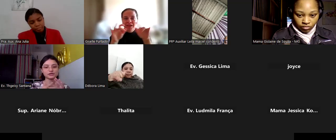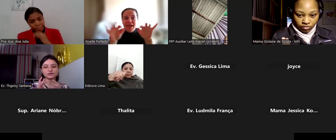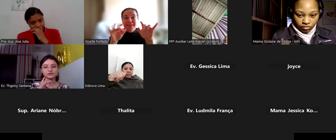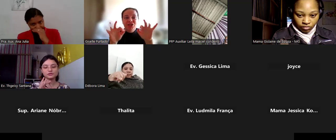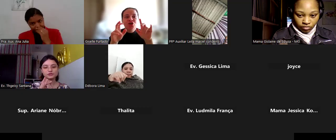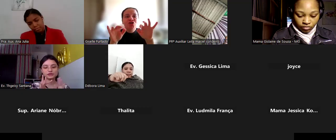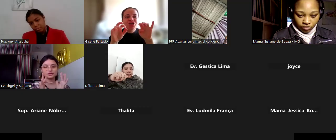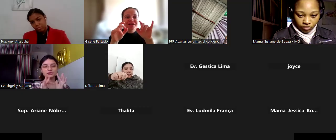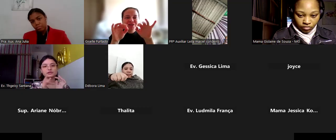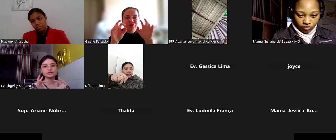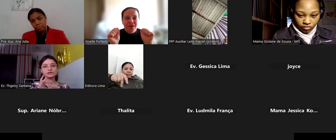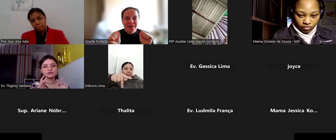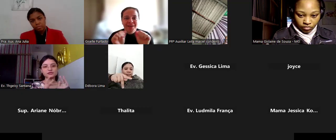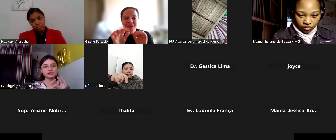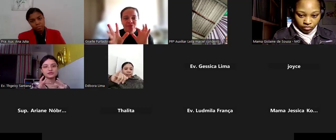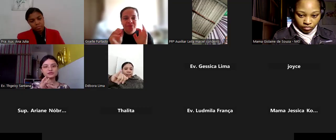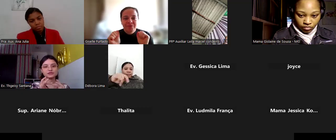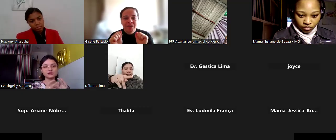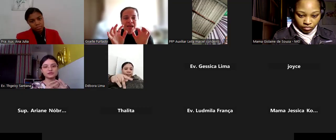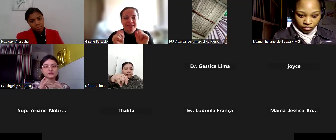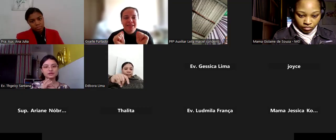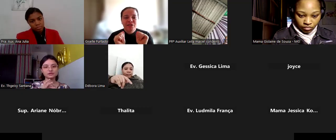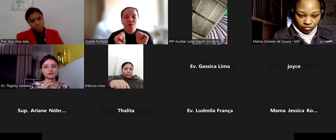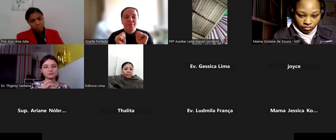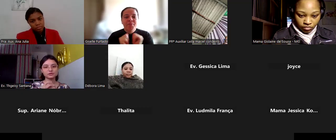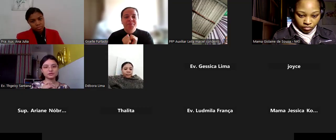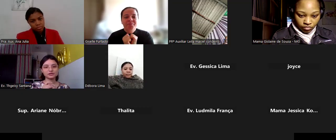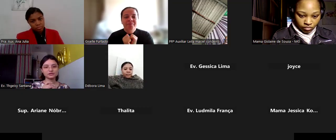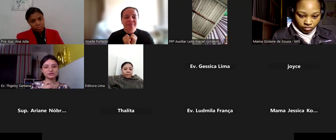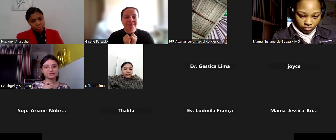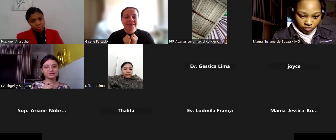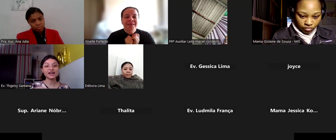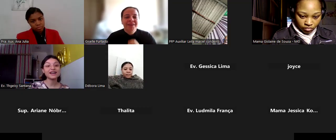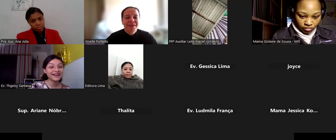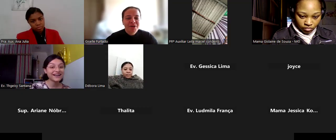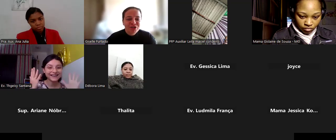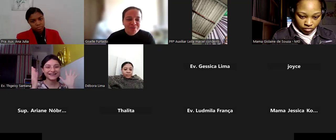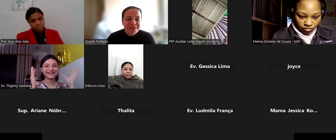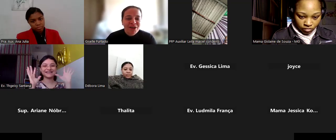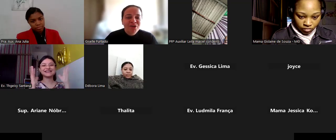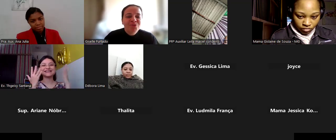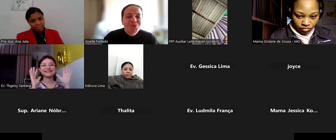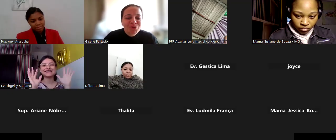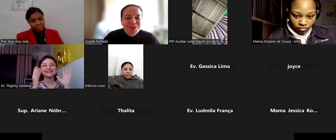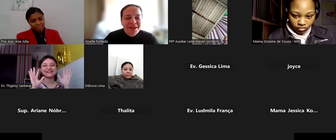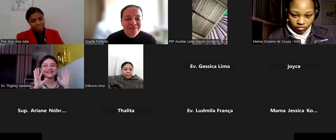A datilologia que a gente fala, né? Que é as letras com a mão. Imagina uma célula com surdos, que